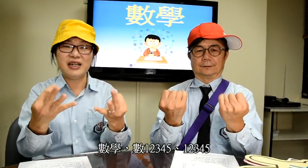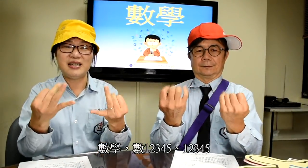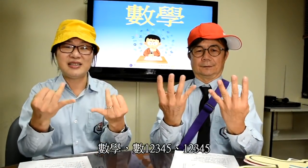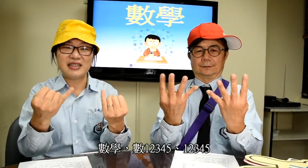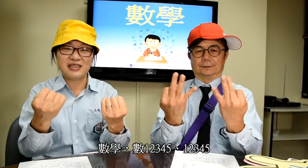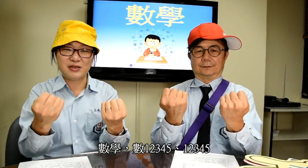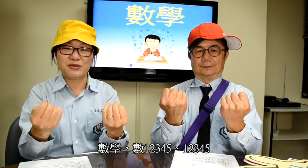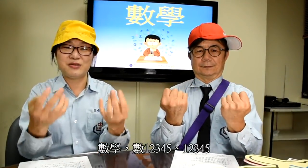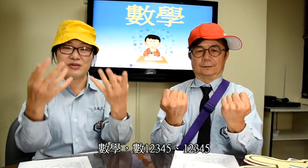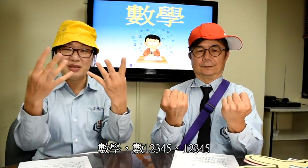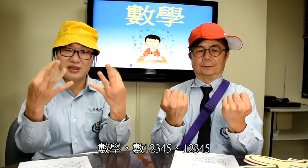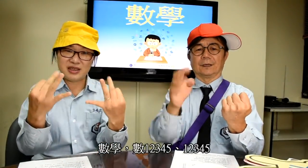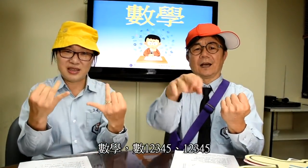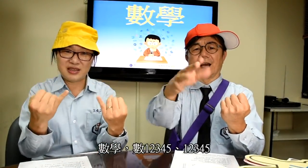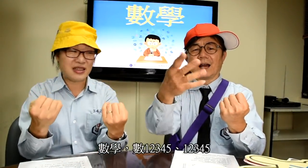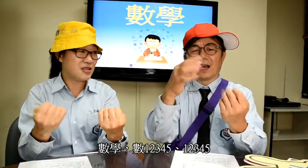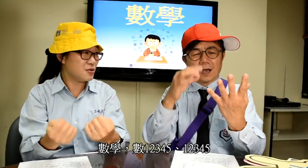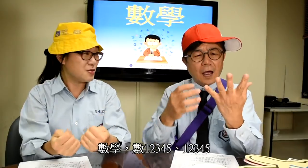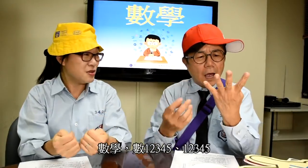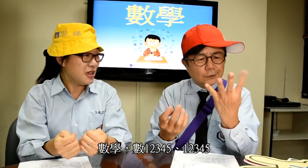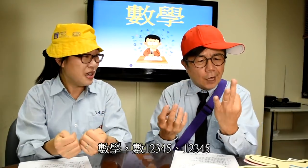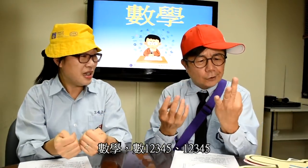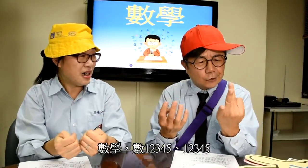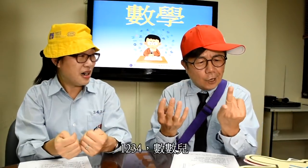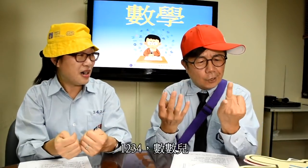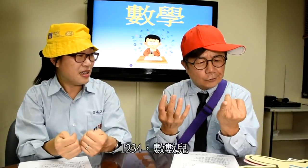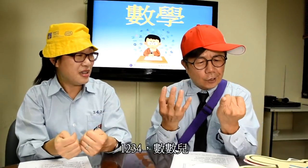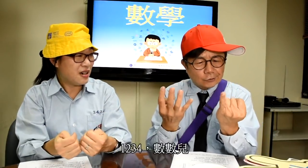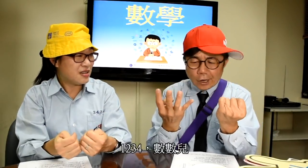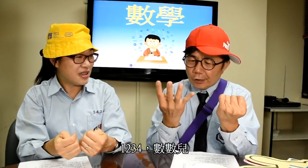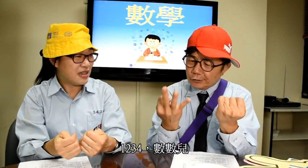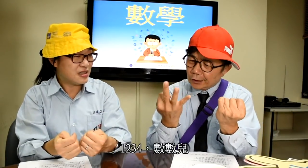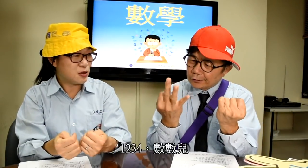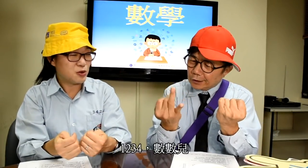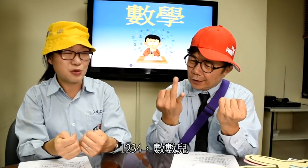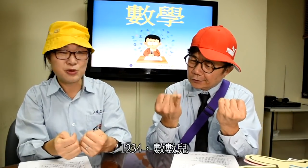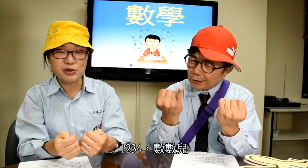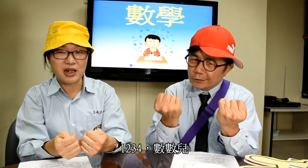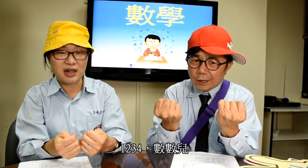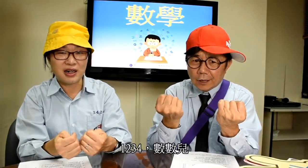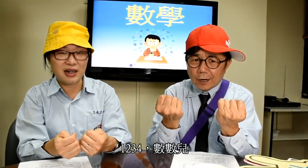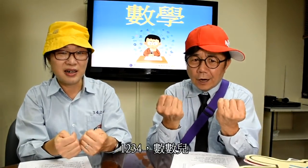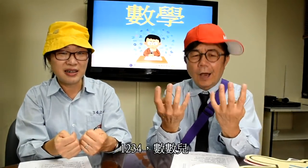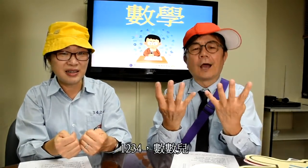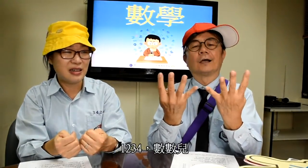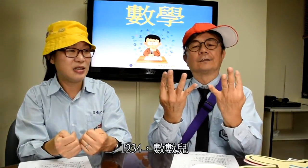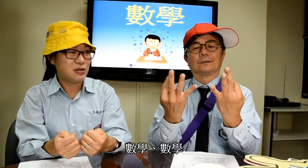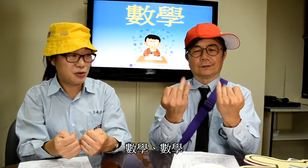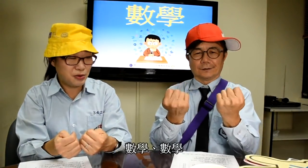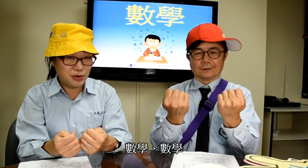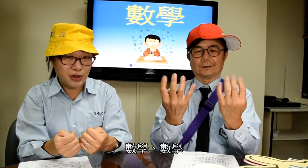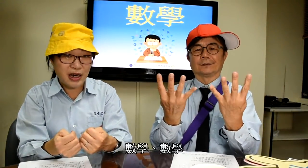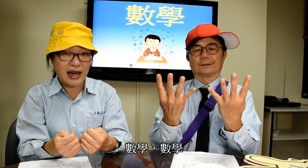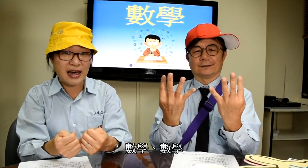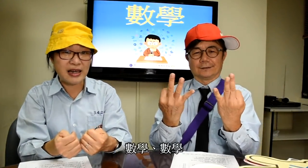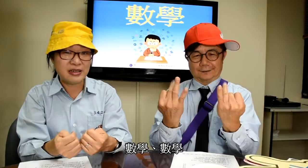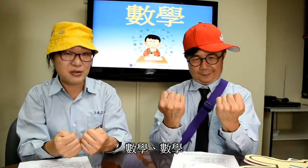三四五，一二三四五。一二三四，数数儿，数学，数